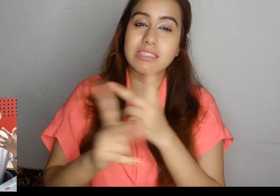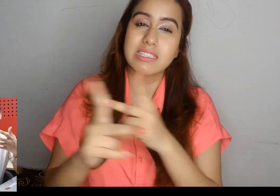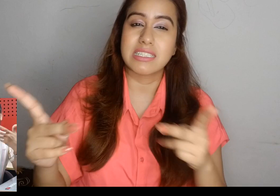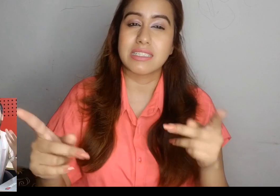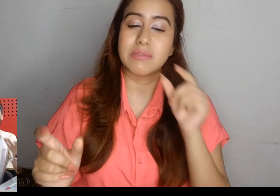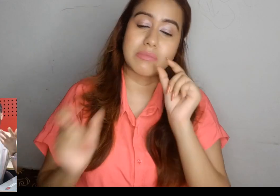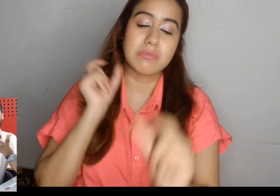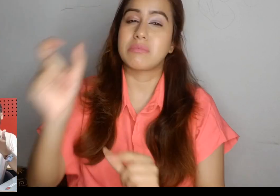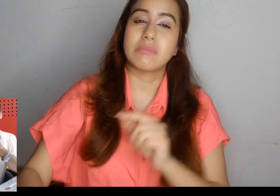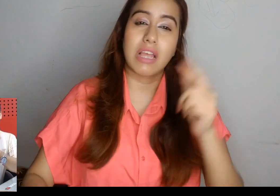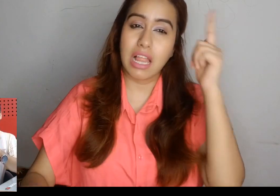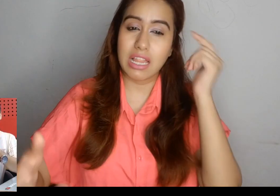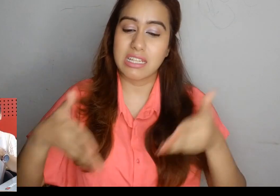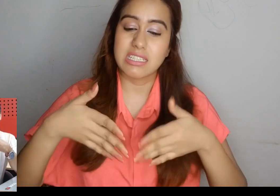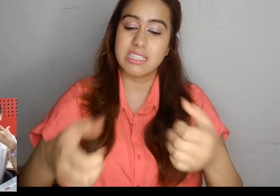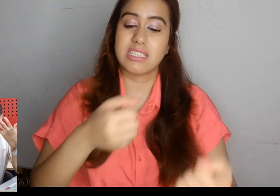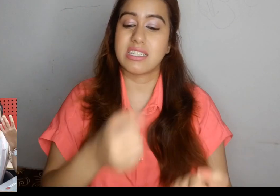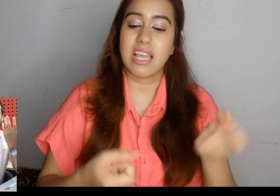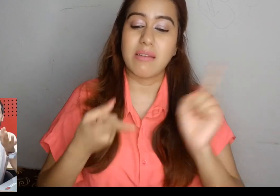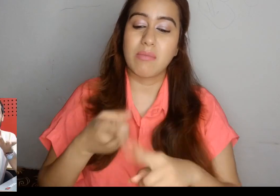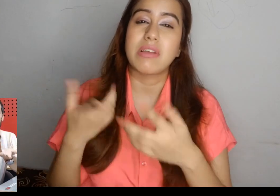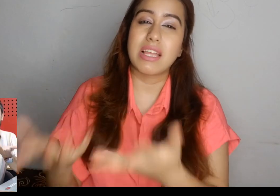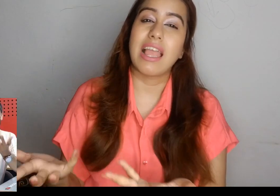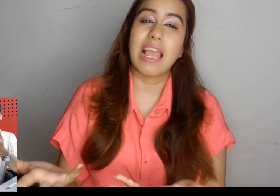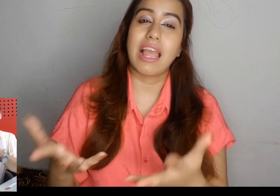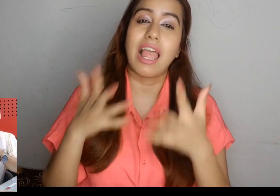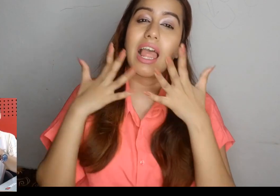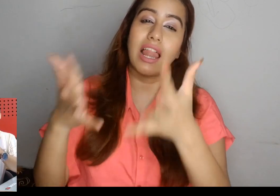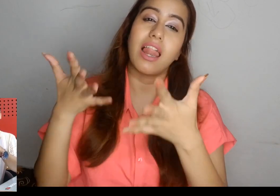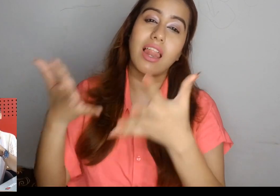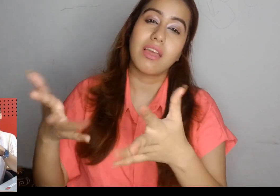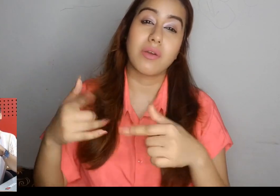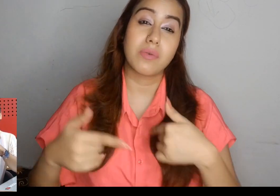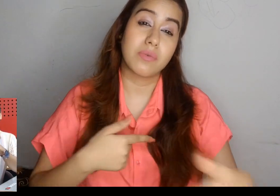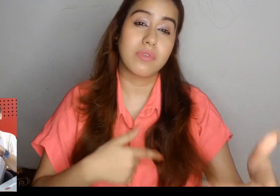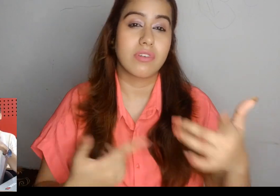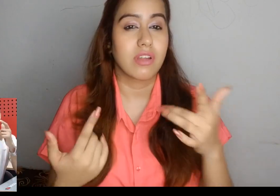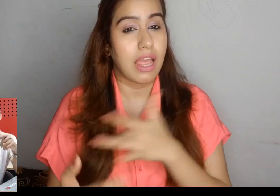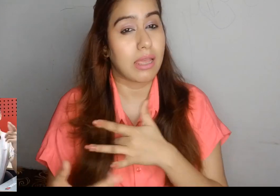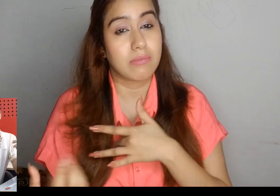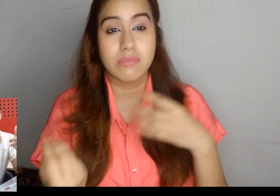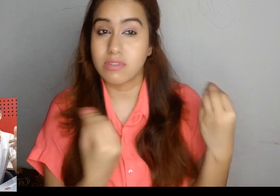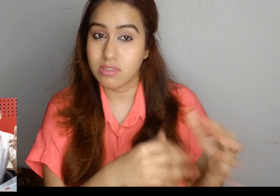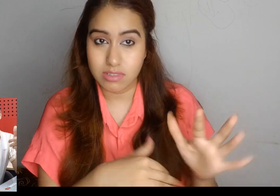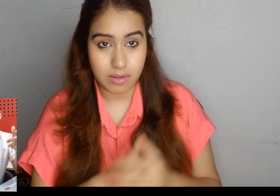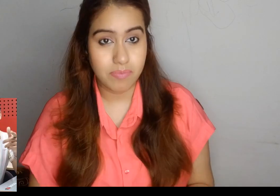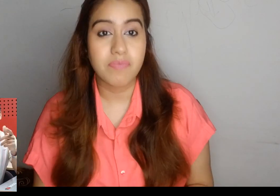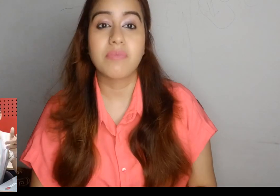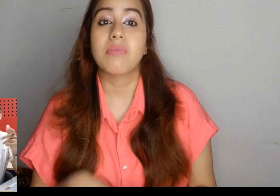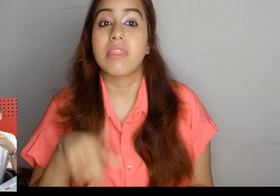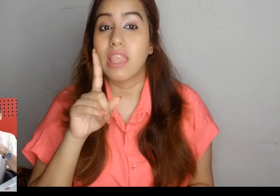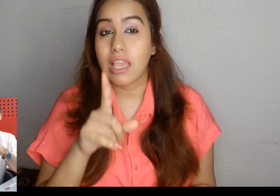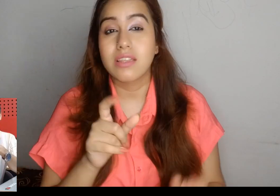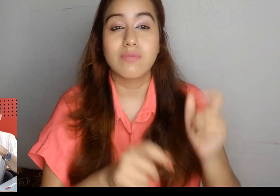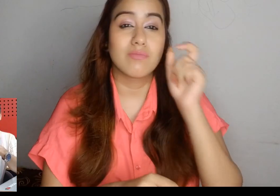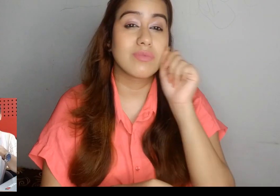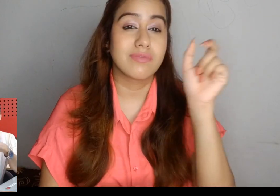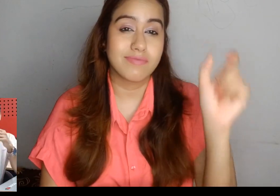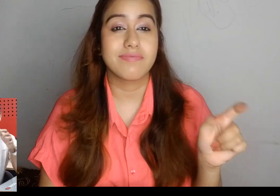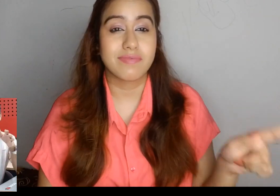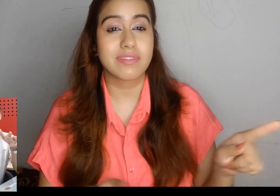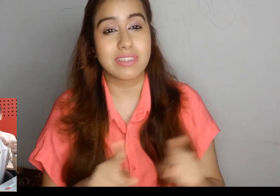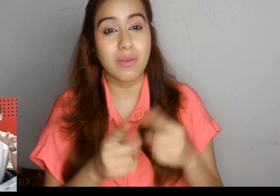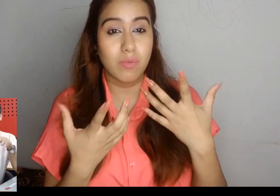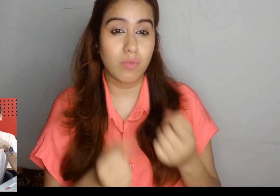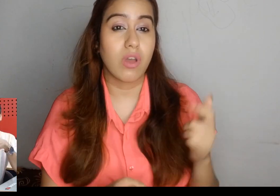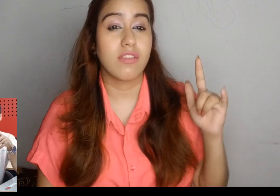थे, क्या है, ये है, वो है। उन्हें लगता था लोगों को सड़कों पर गाड़ी चलाना नहीं आता। एक दिन उन्हें एयरपोर्ट जाना था, फ्लाइट पकड़नी थी, तो